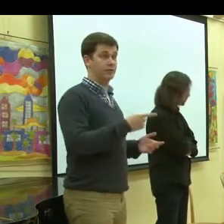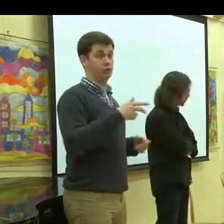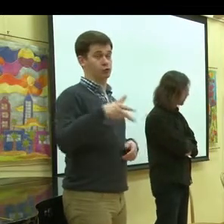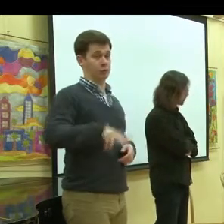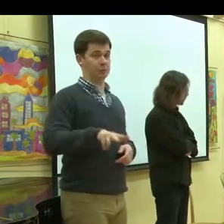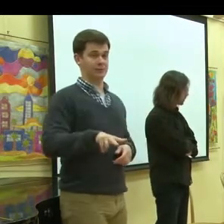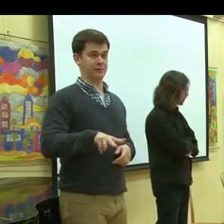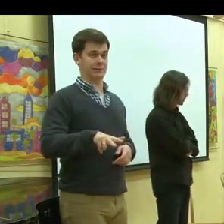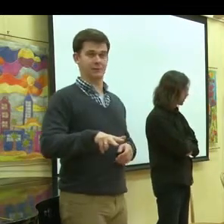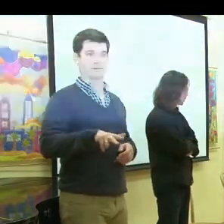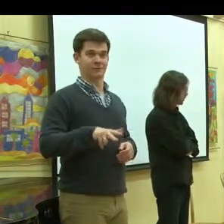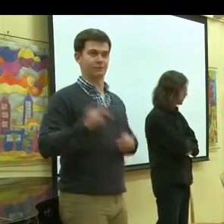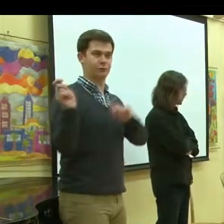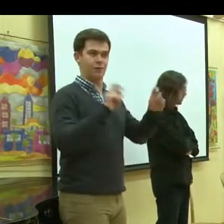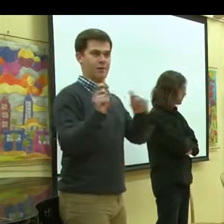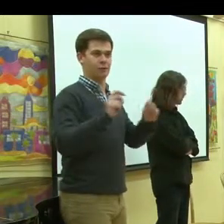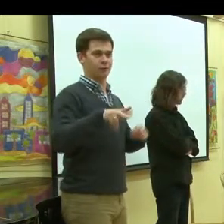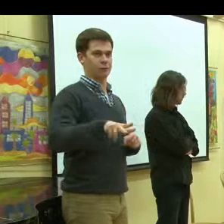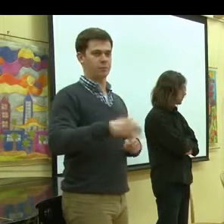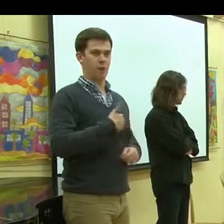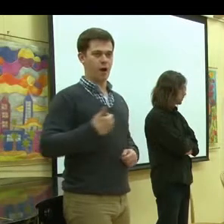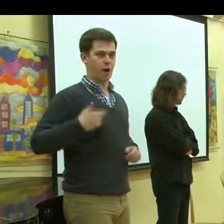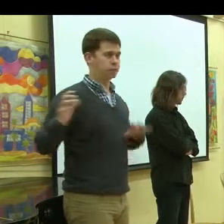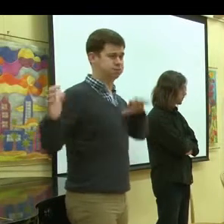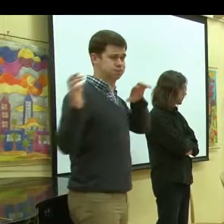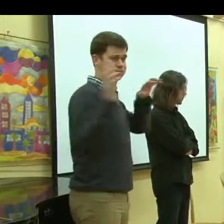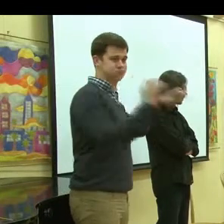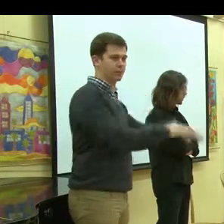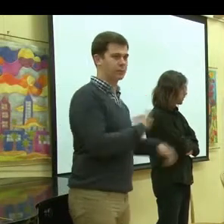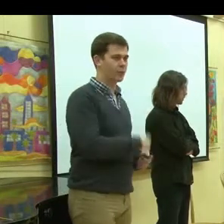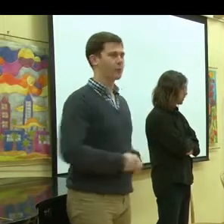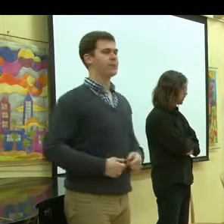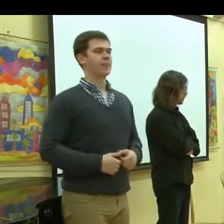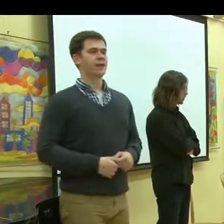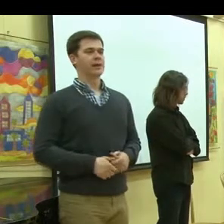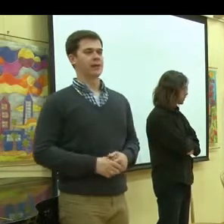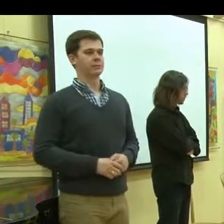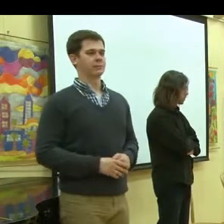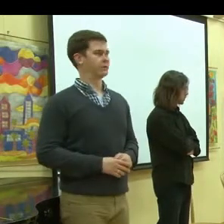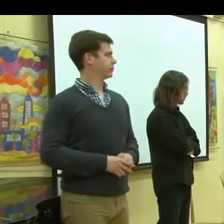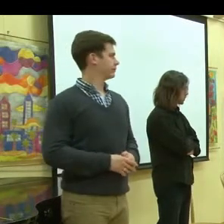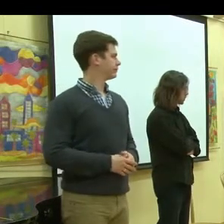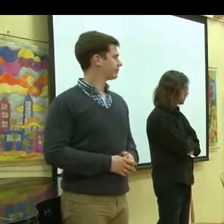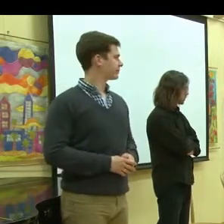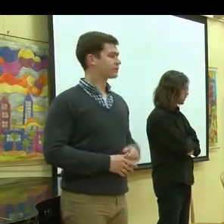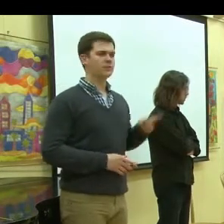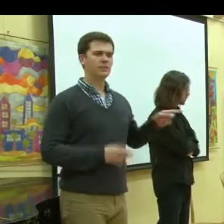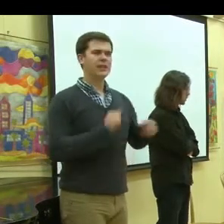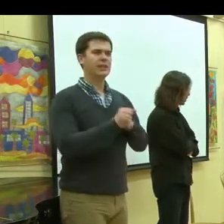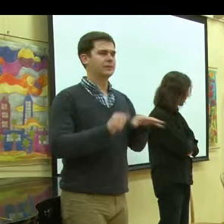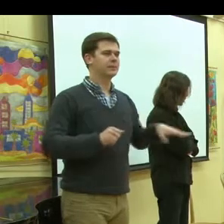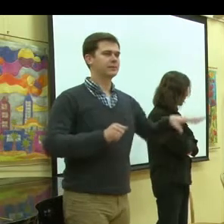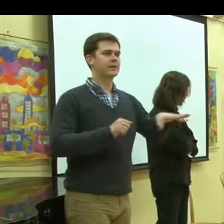trzecim miejscu. I co ciekawe, esto es una yerba que proviene de la provincia de Misiones, al norte de Argentina.